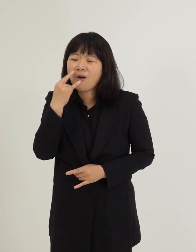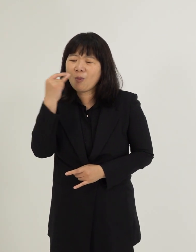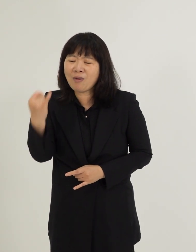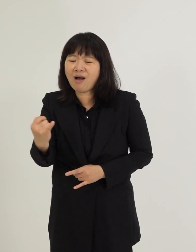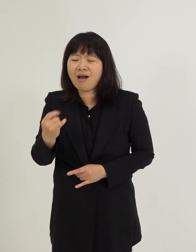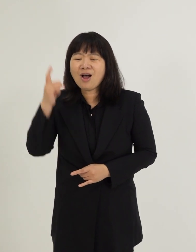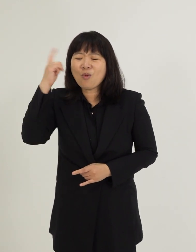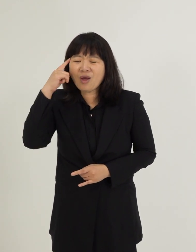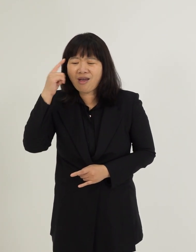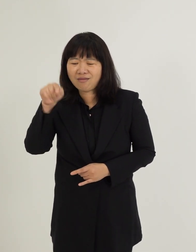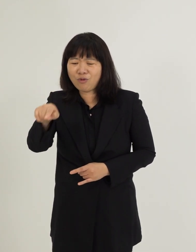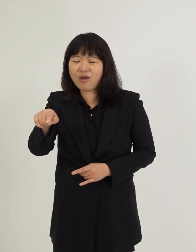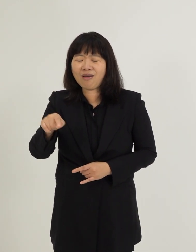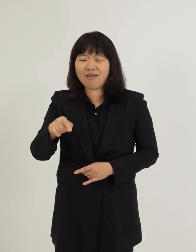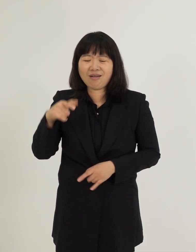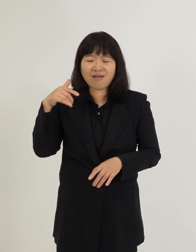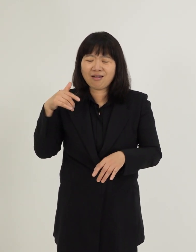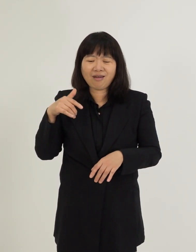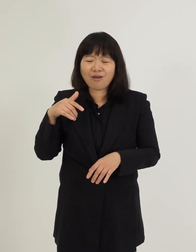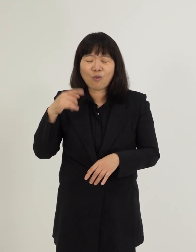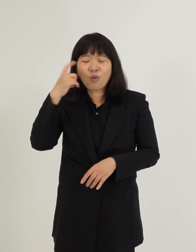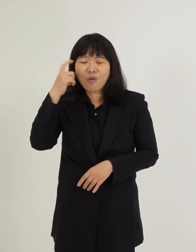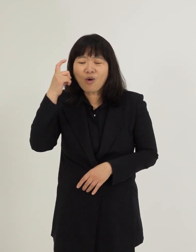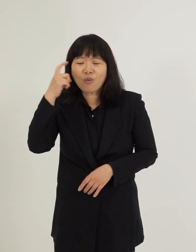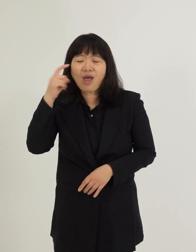엄마는 왜 쓸데없는 일을 그렇게 하세요?